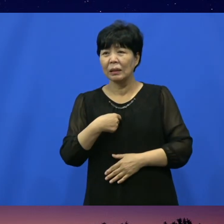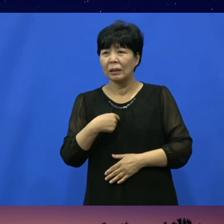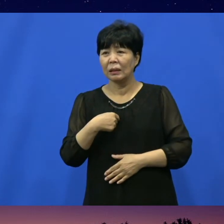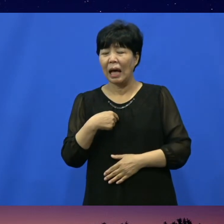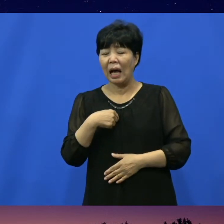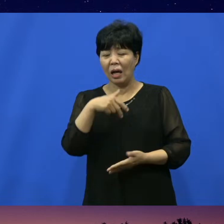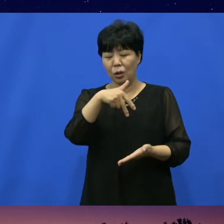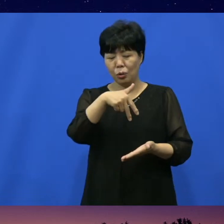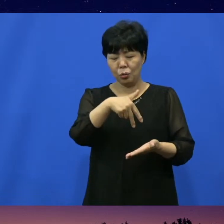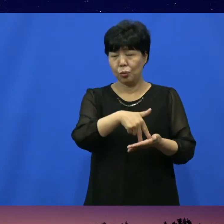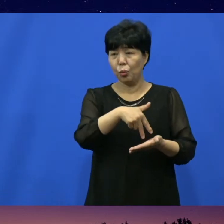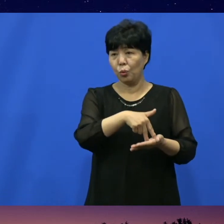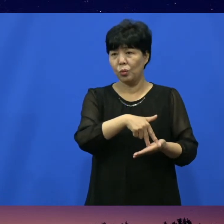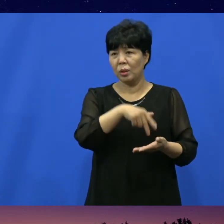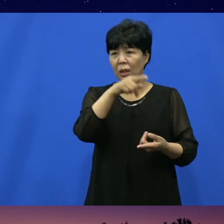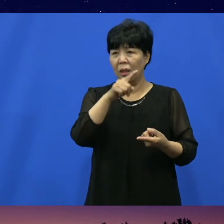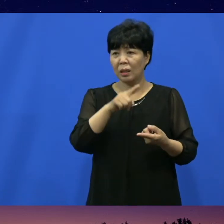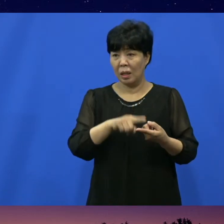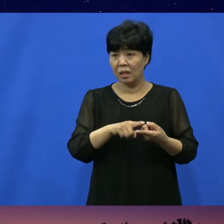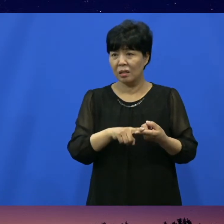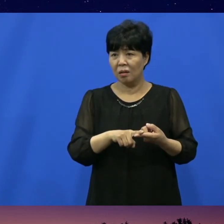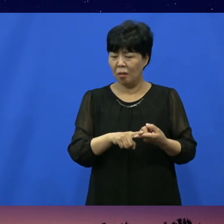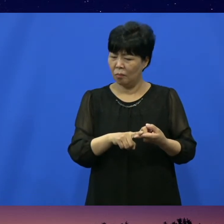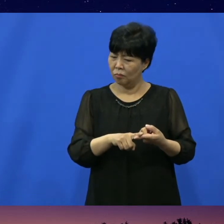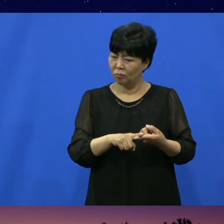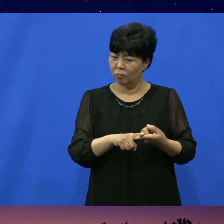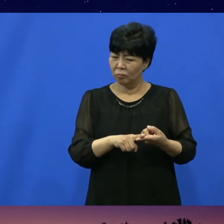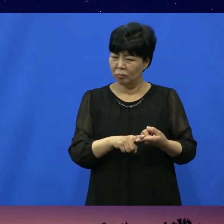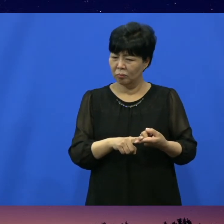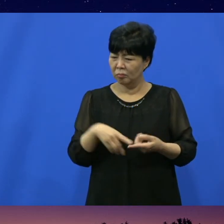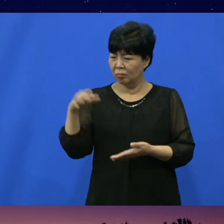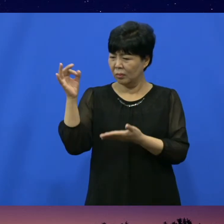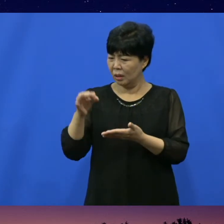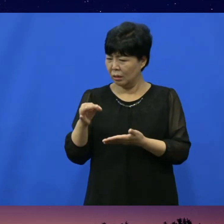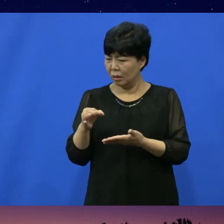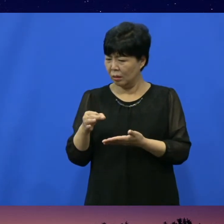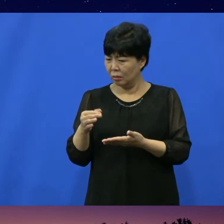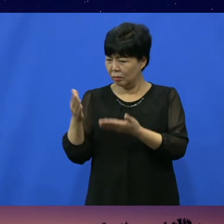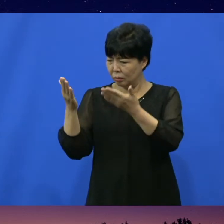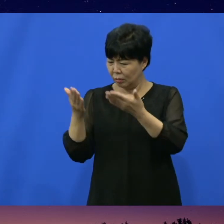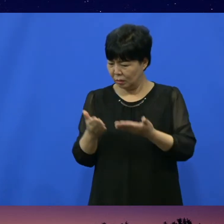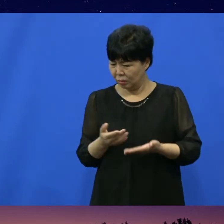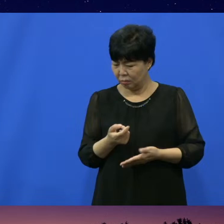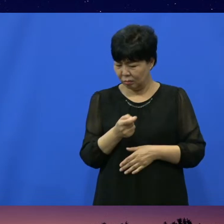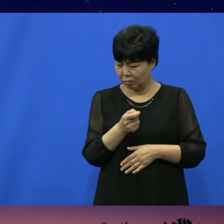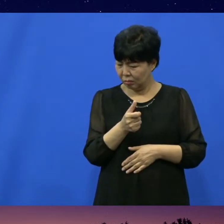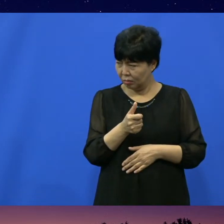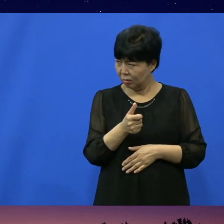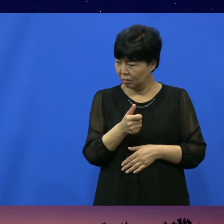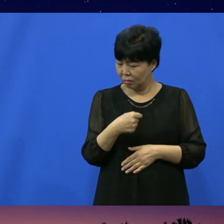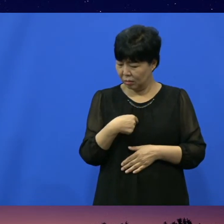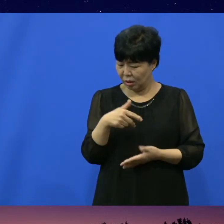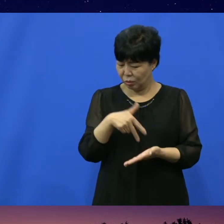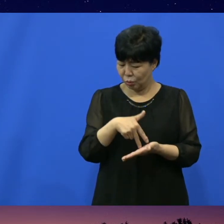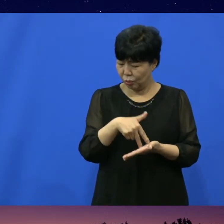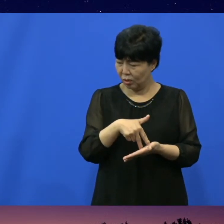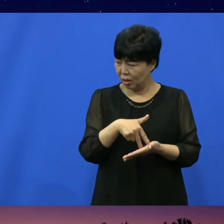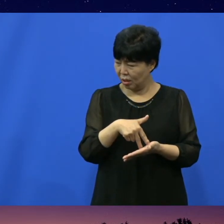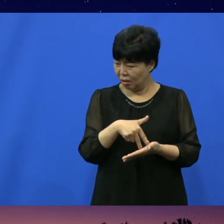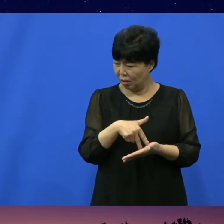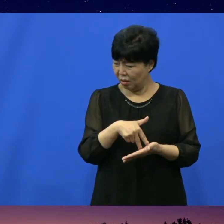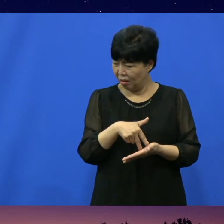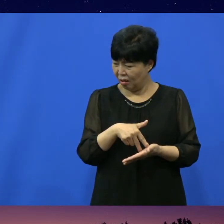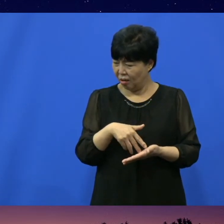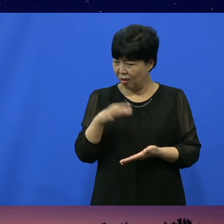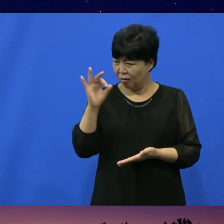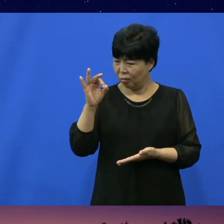대한 평가를 그런 재산의 유무로 평가를 해버리는 거예요. 너무도 자기 존재가 그것과는, 이 돈과는